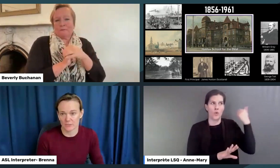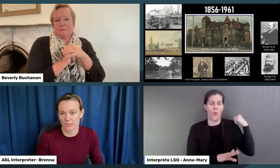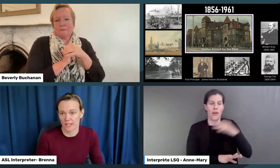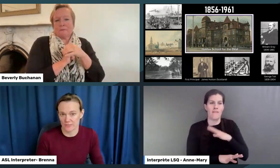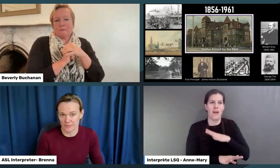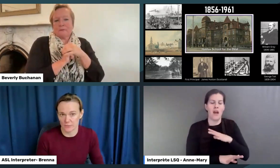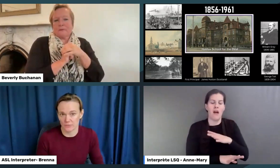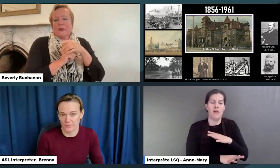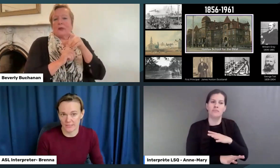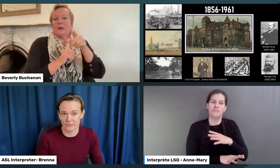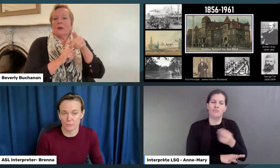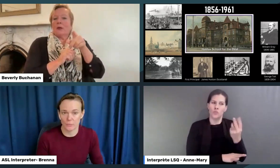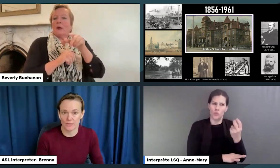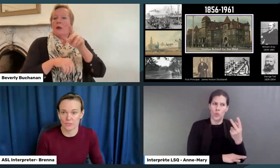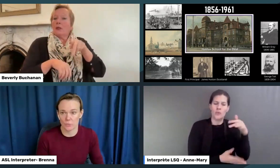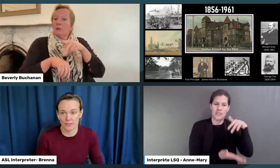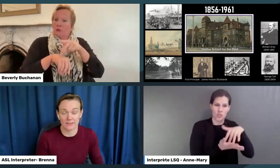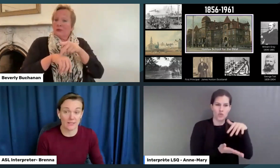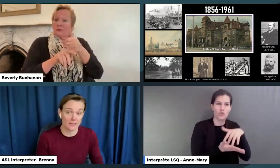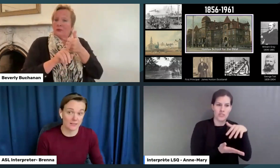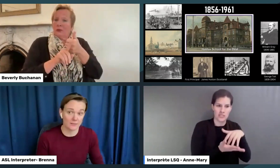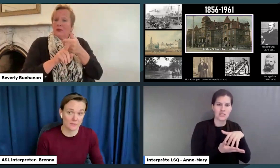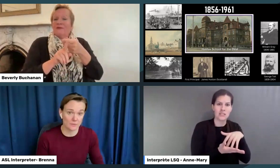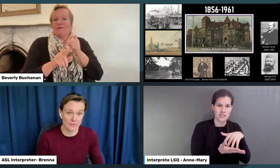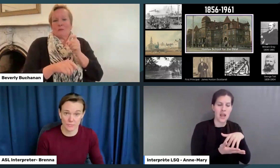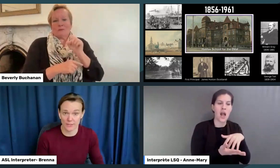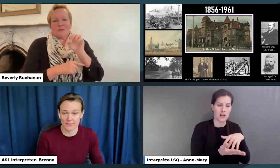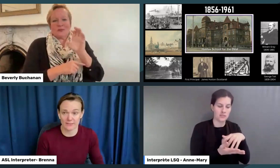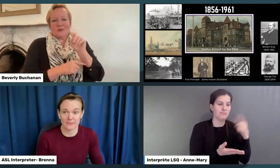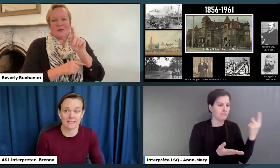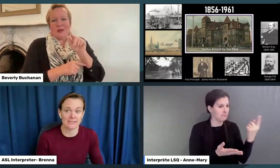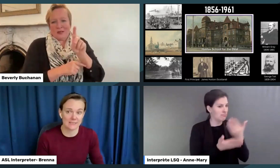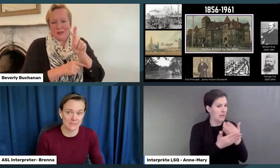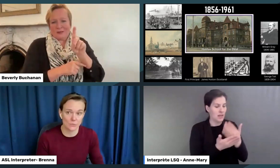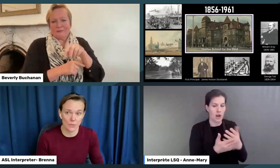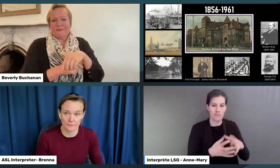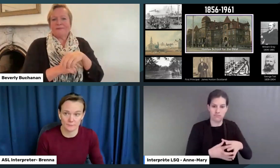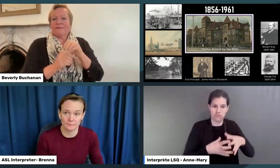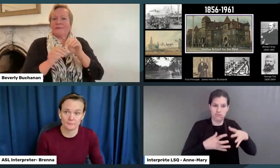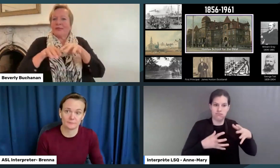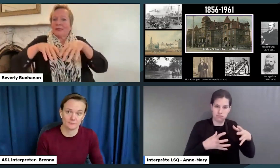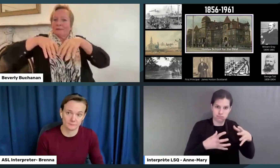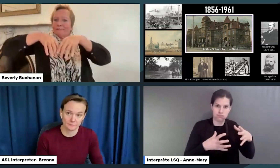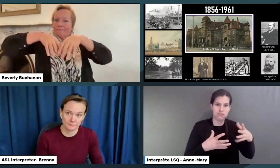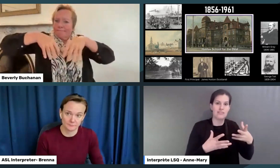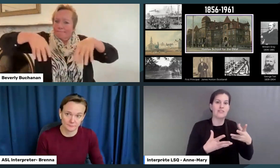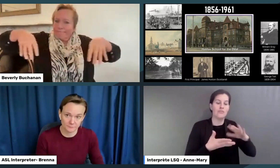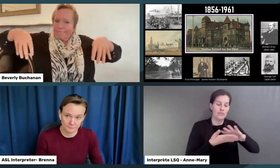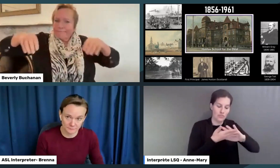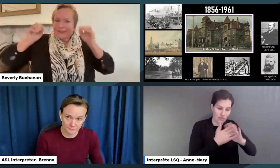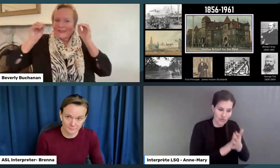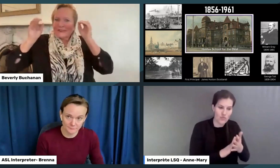établi l'école pour les sourds d'Halifax qui a continué jusqu'en 1961.